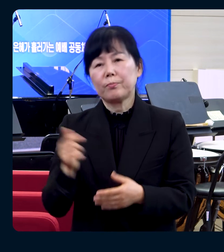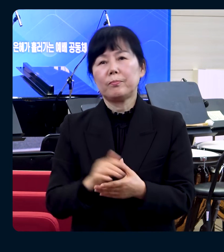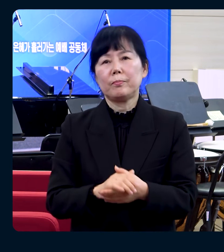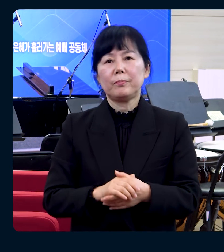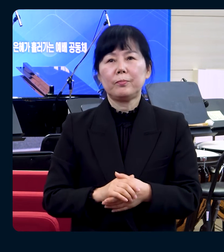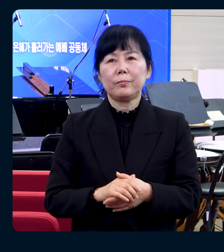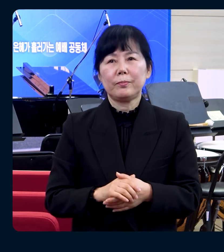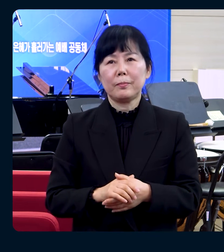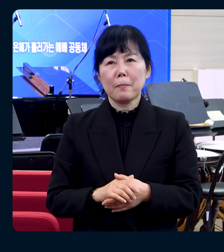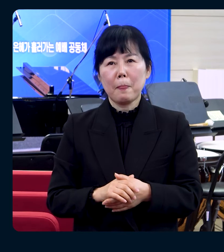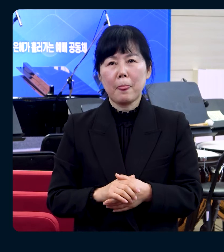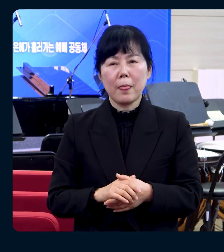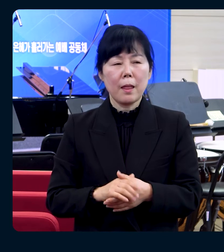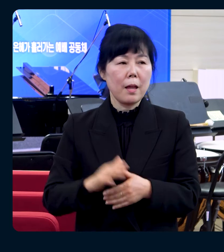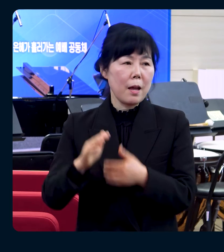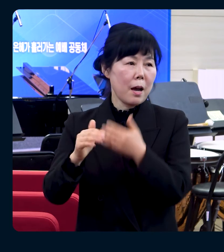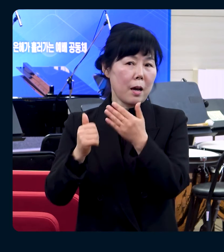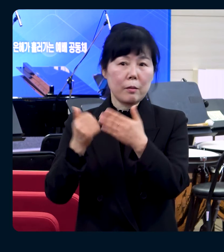근심이 되었더니.